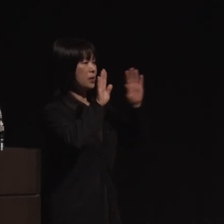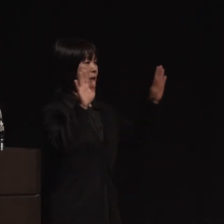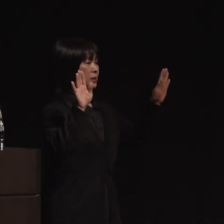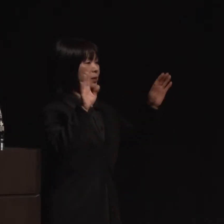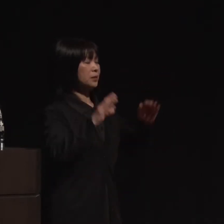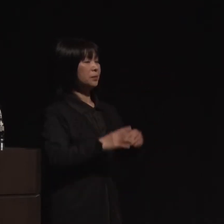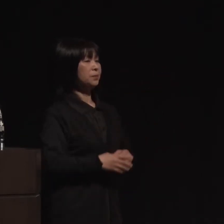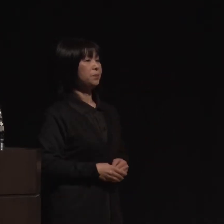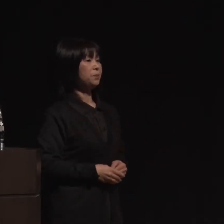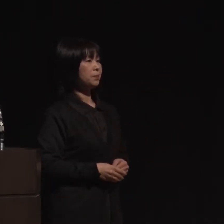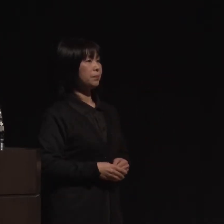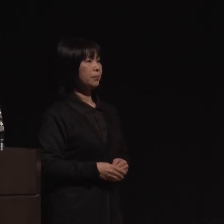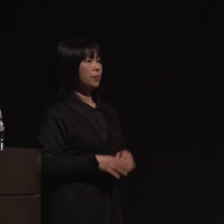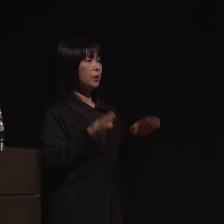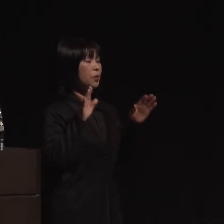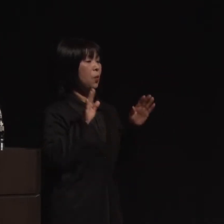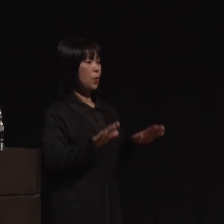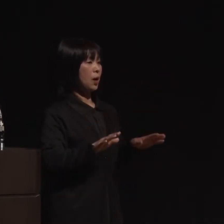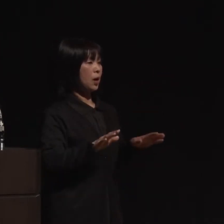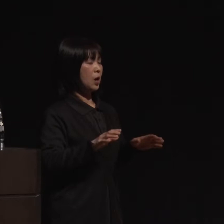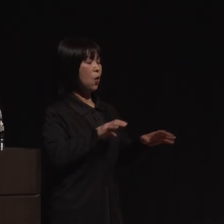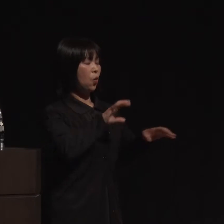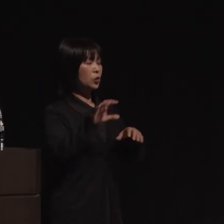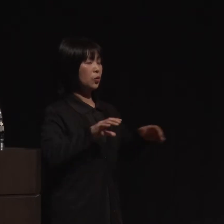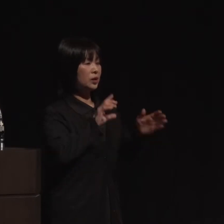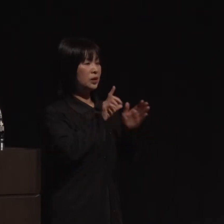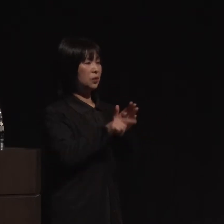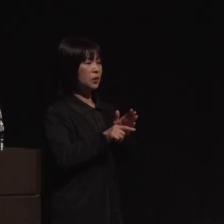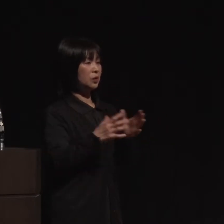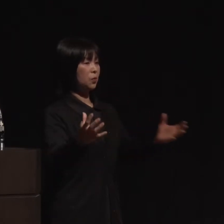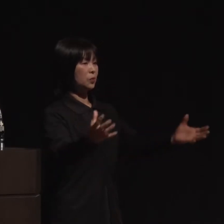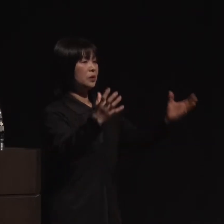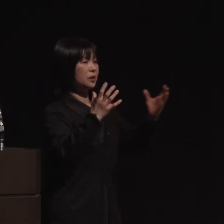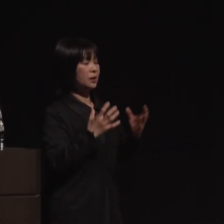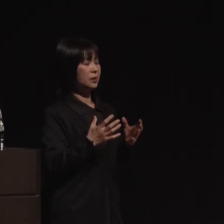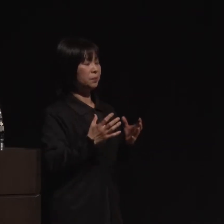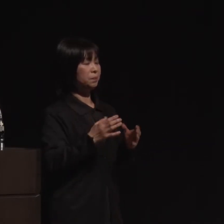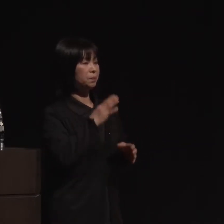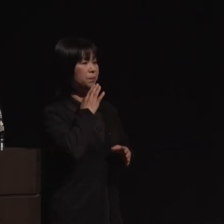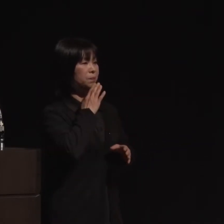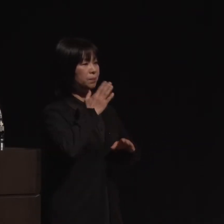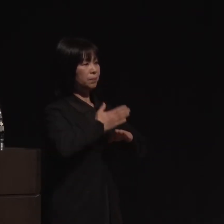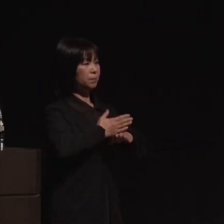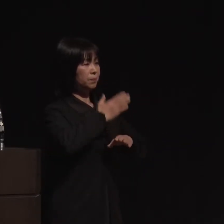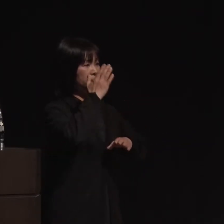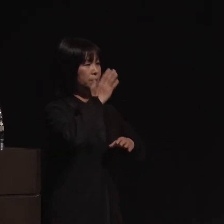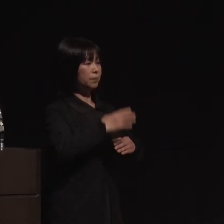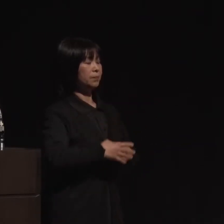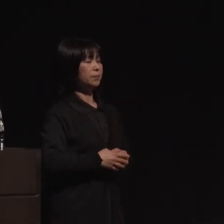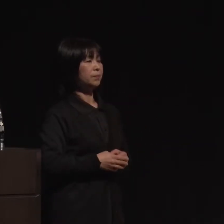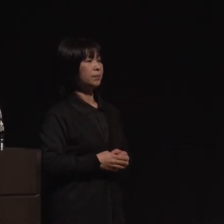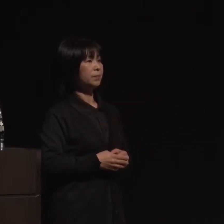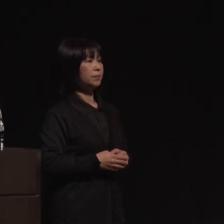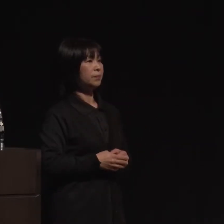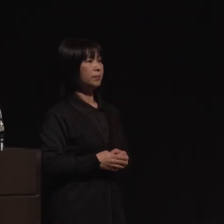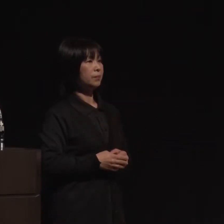。本日はお忙しい中お越しいただき誠にありがとうございます。